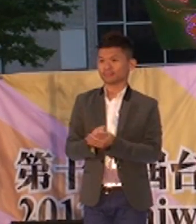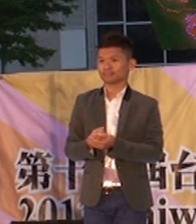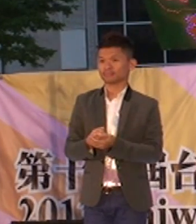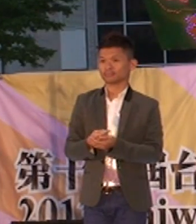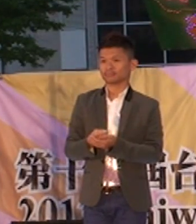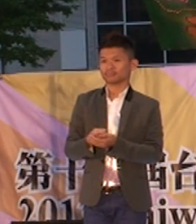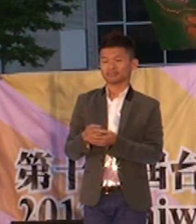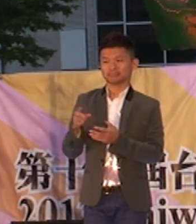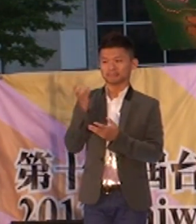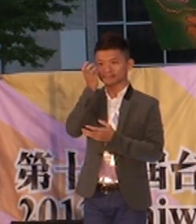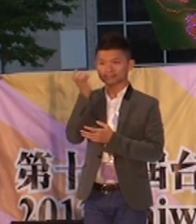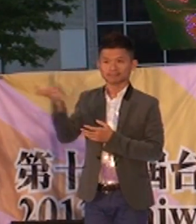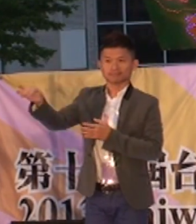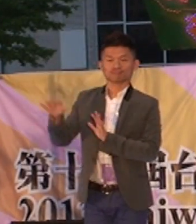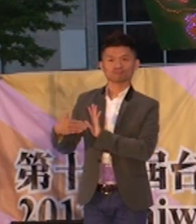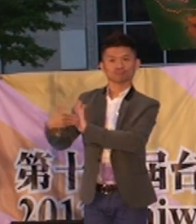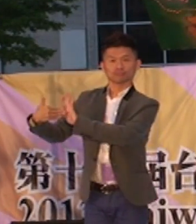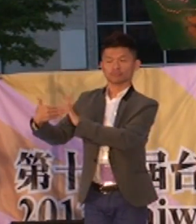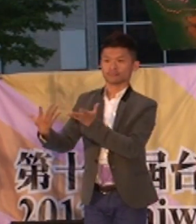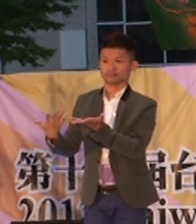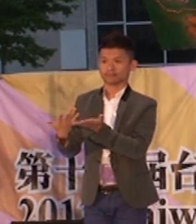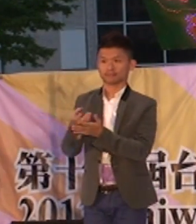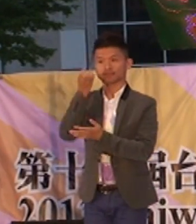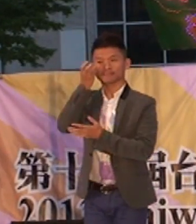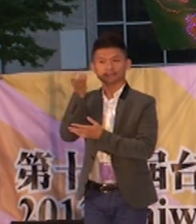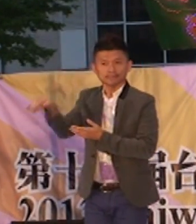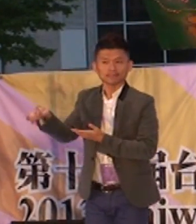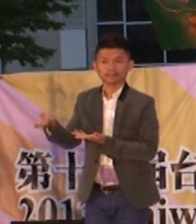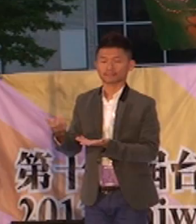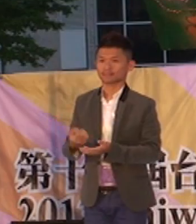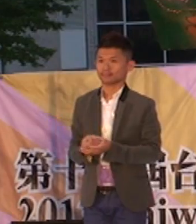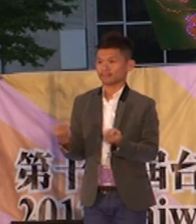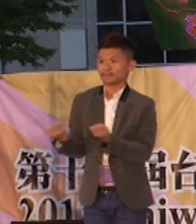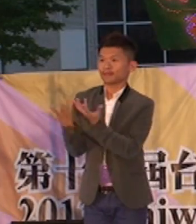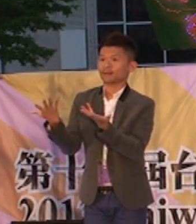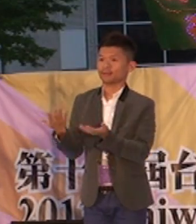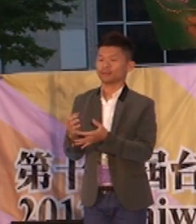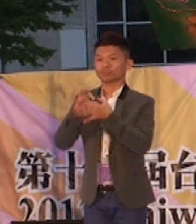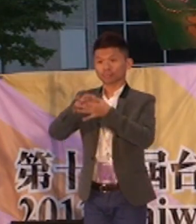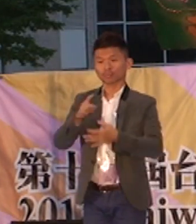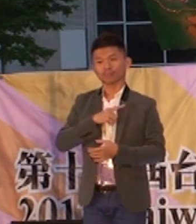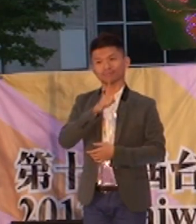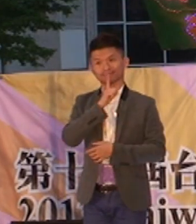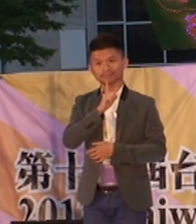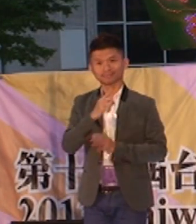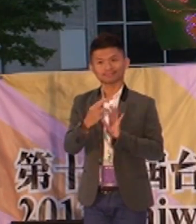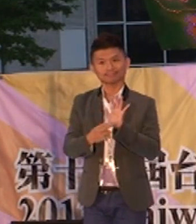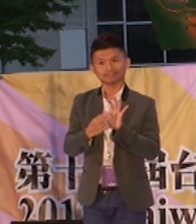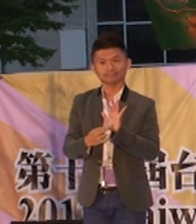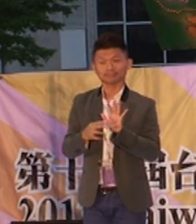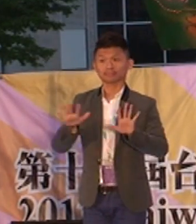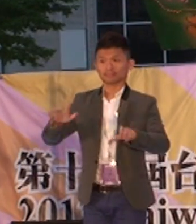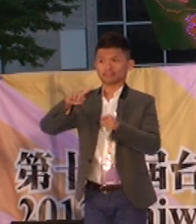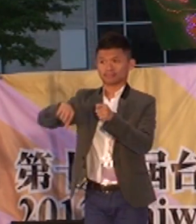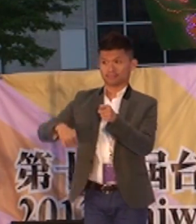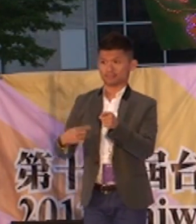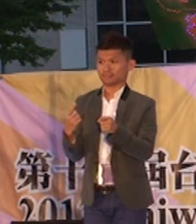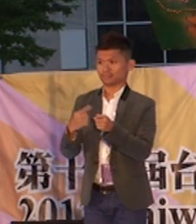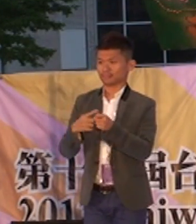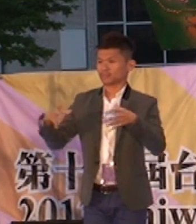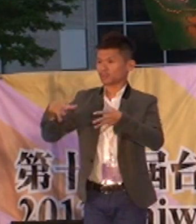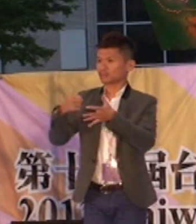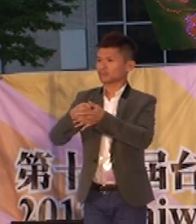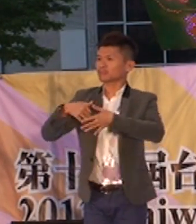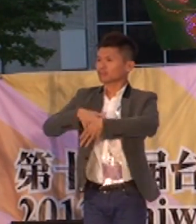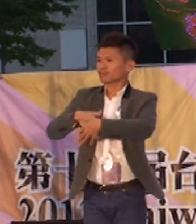排挤、被排斥、被歧视。所以我才说今年同志游